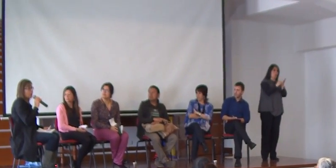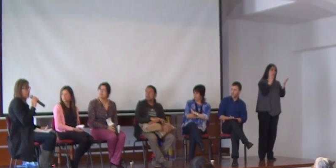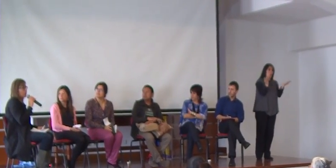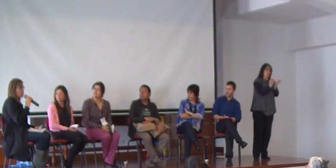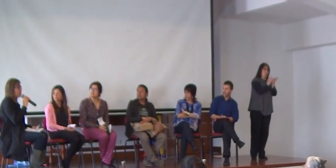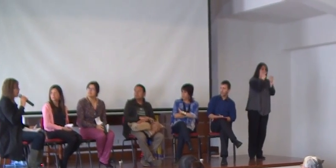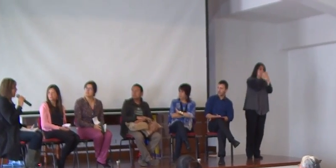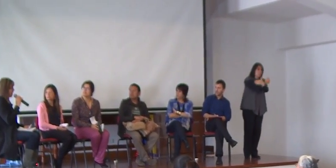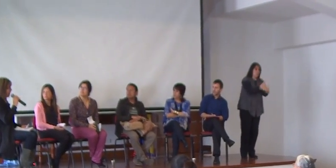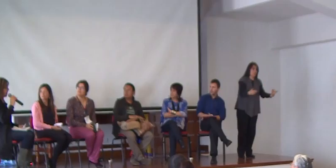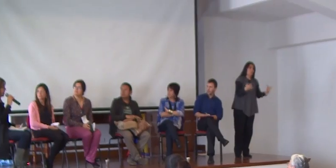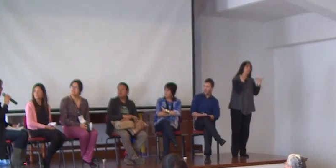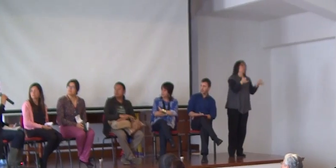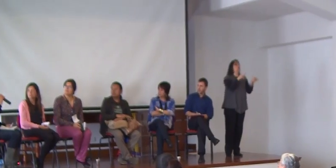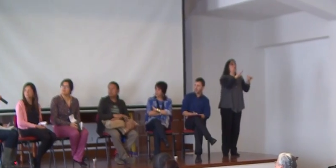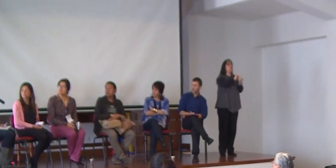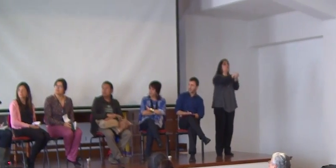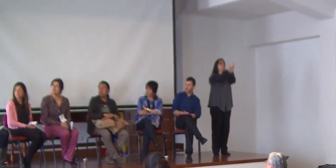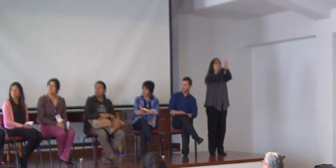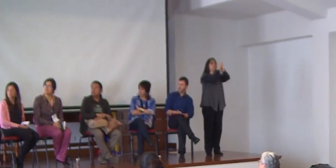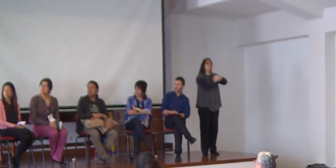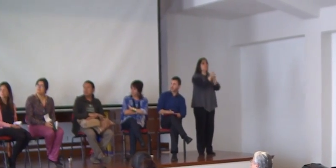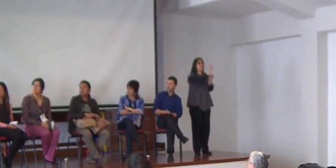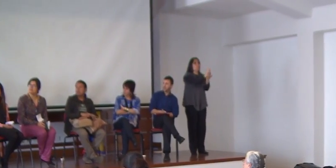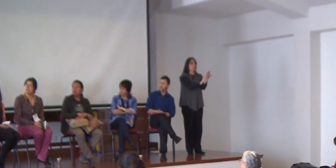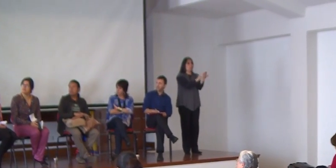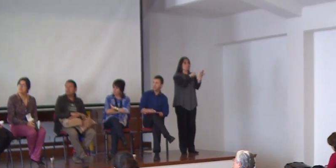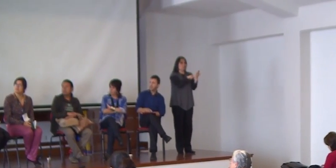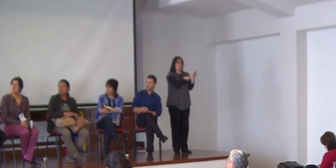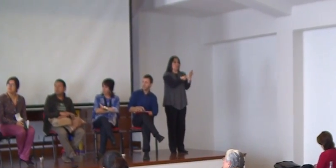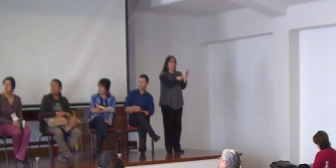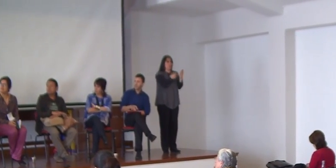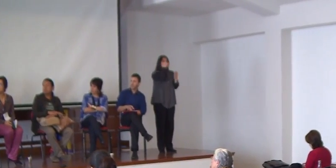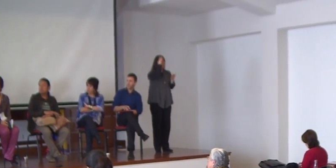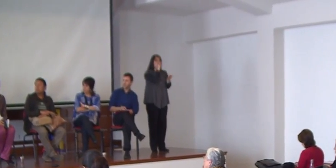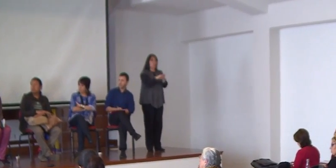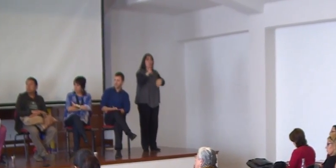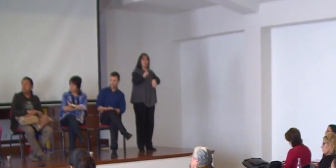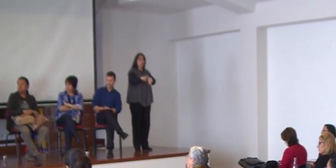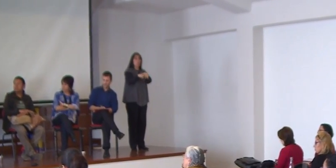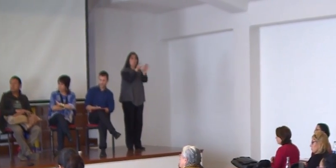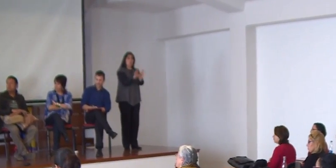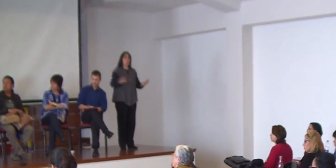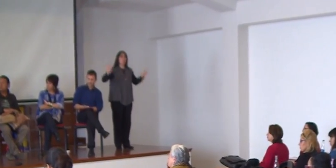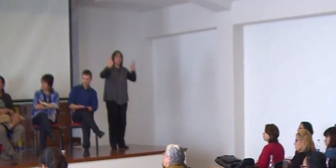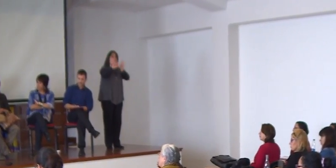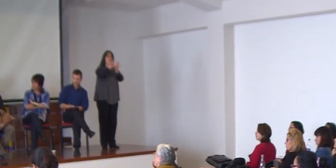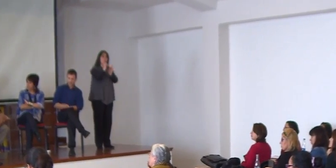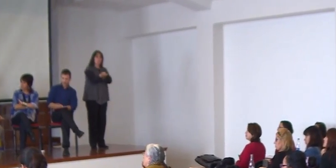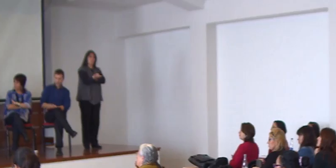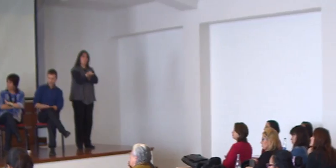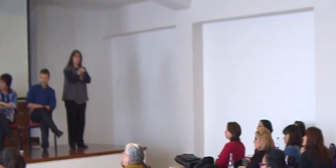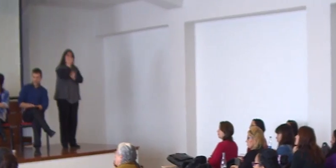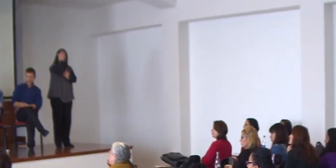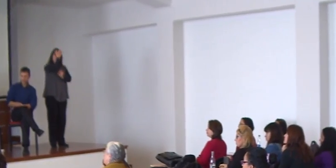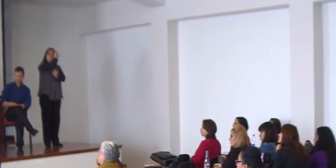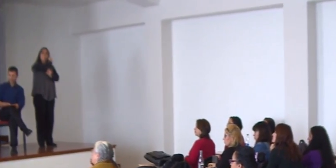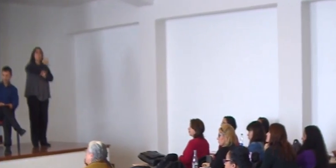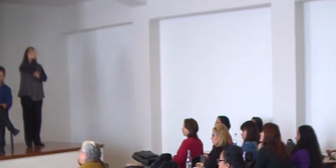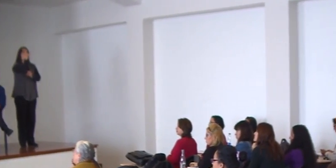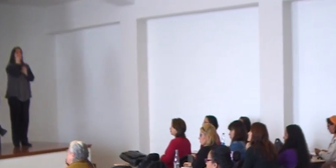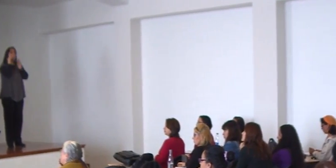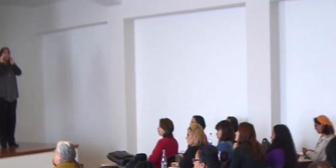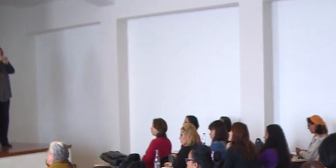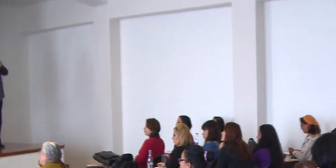de renovación curricular y creo que es un momento importante, así como también para la formación de